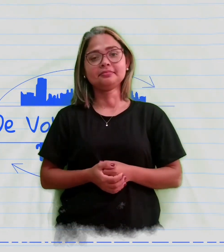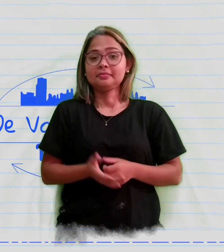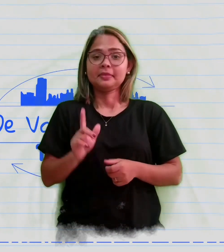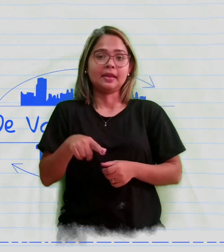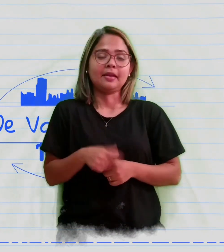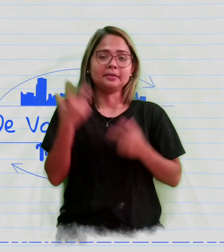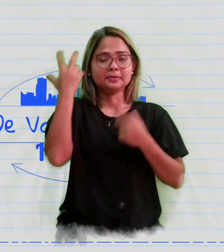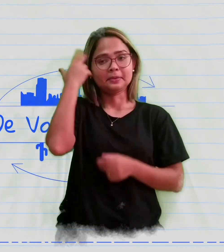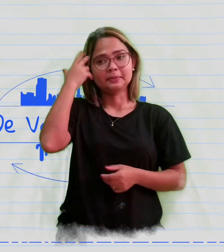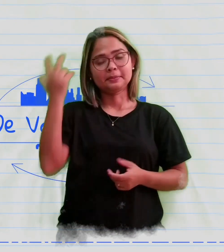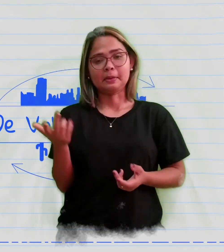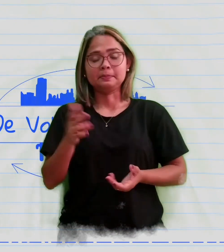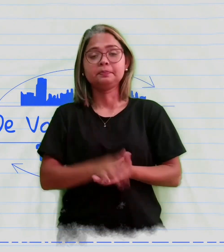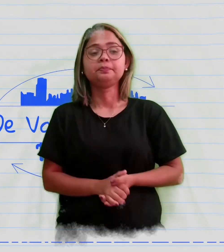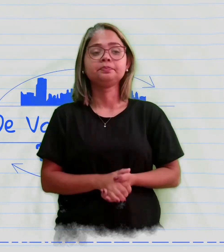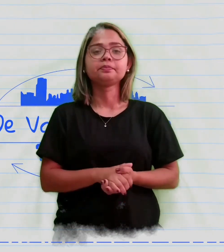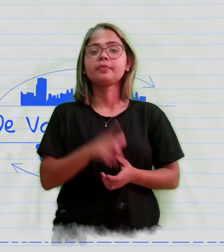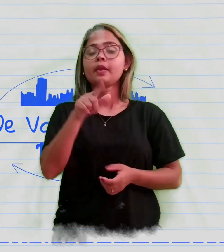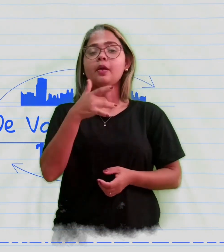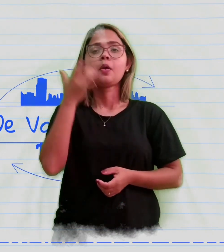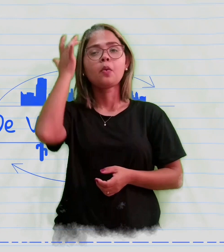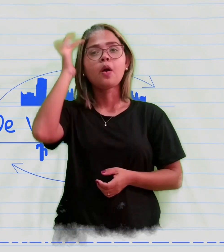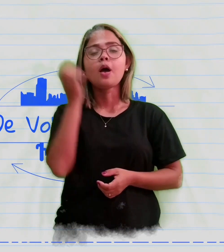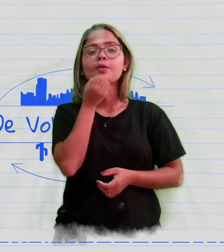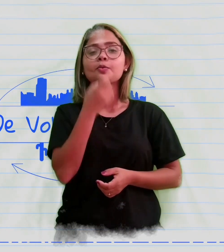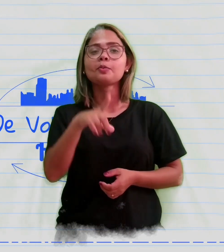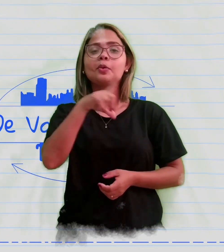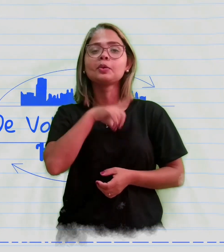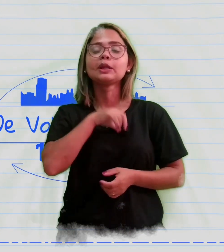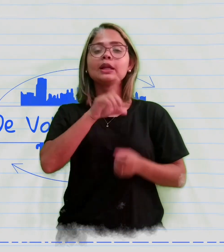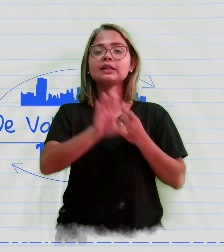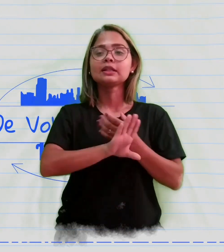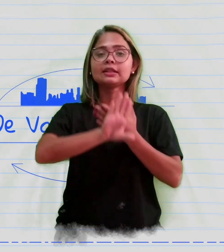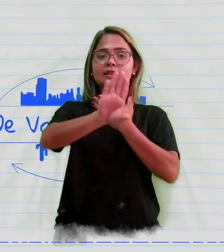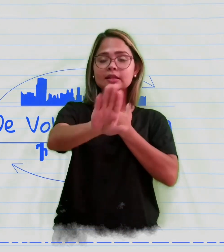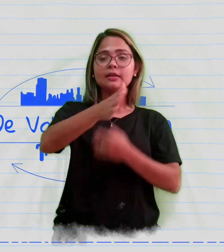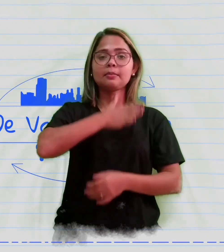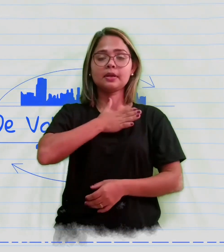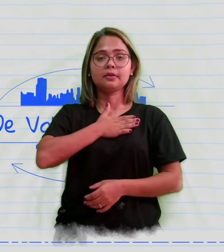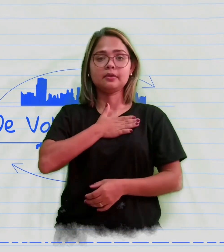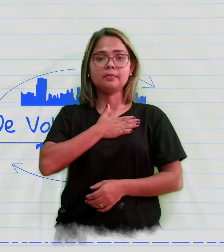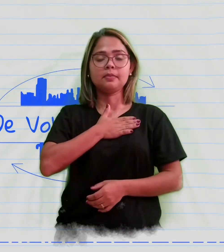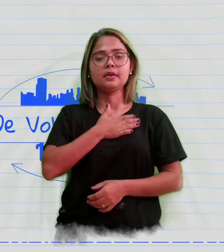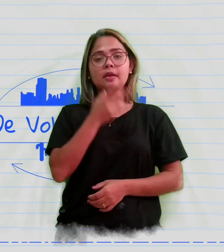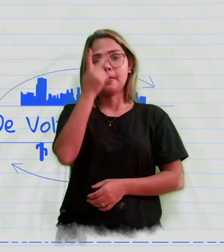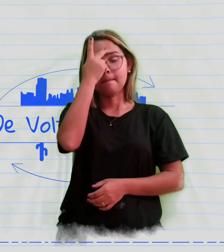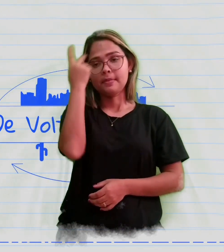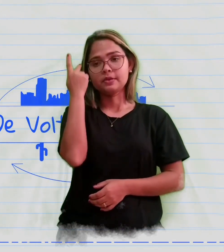coincidência, meras coincidências. Viu? Eu acho até bom ter esse distanciamento da minha pessoa Jandê mesmo,